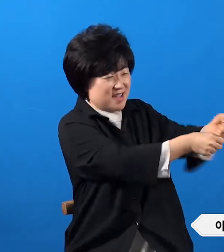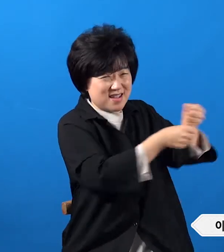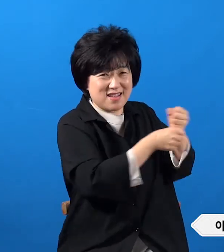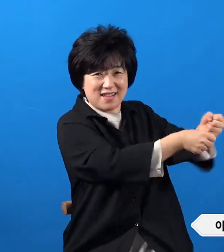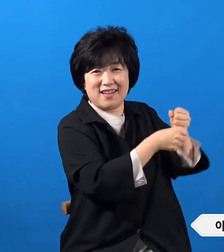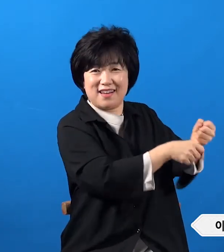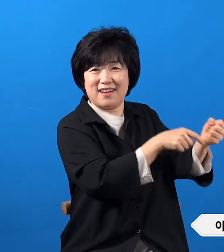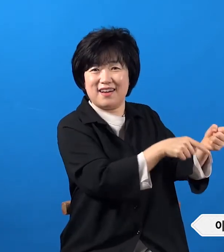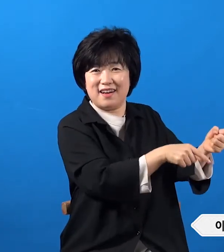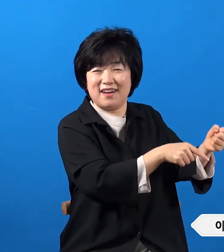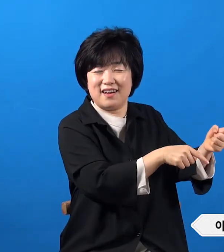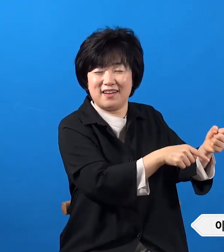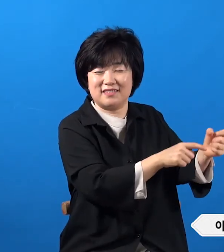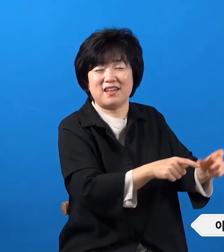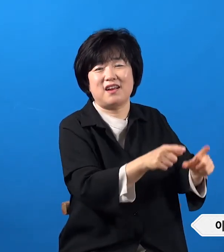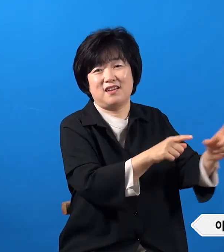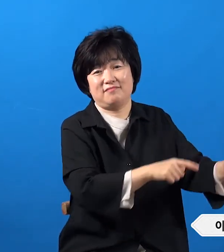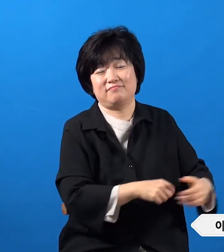있잖아.